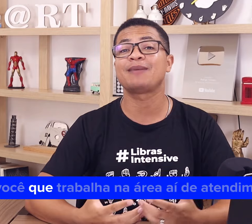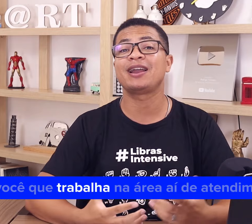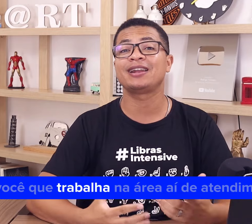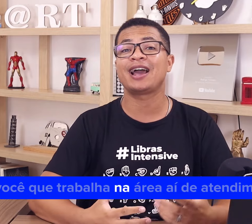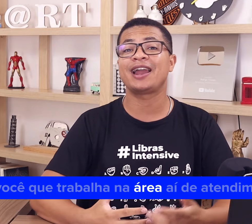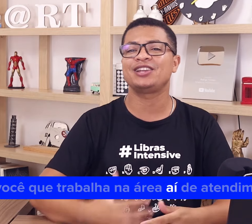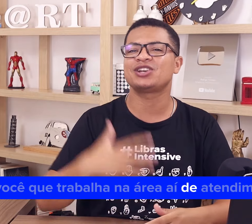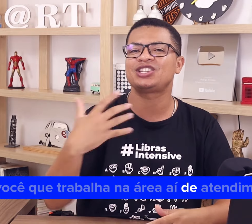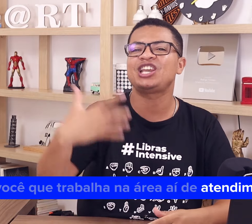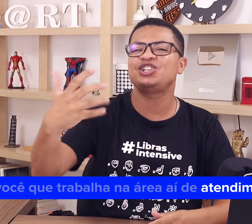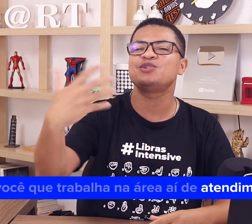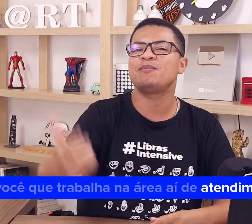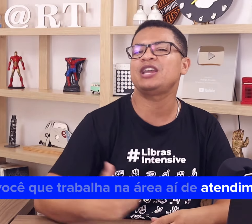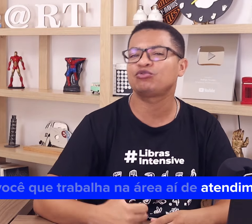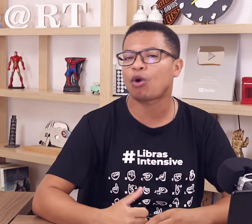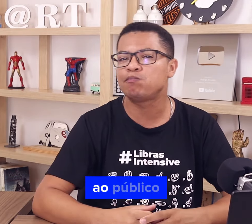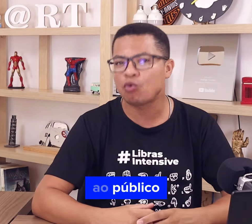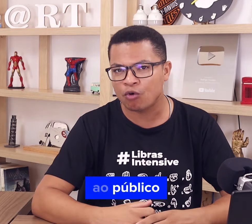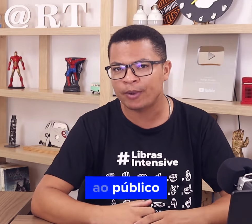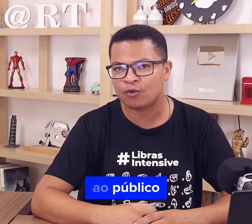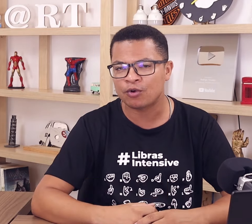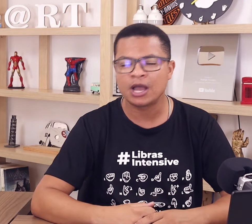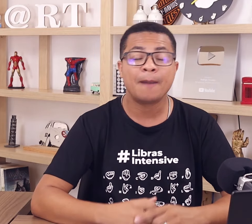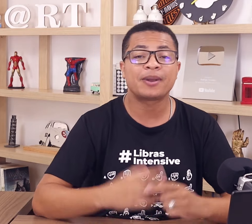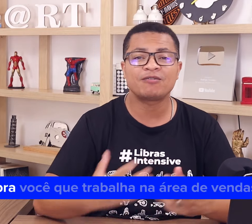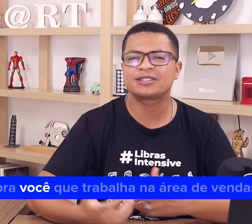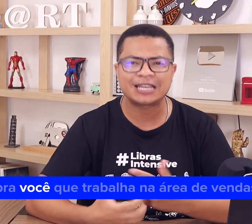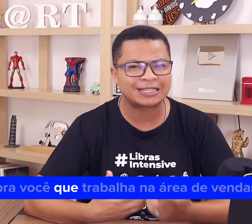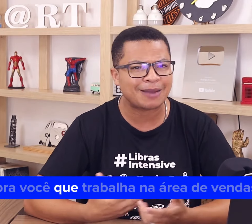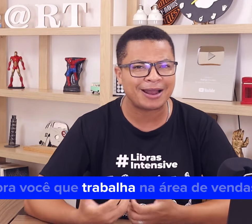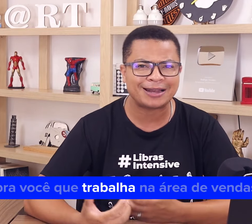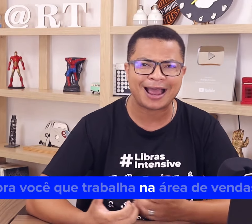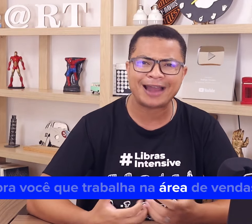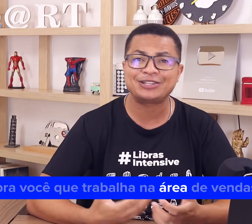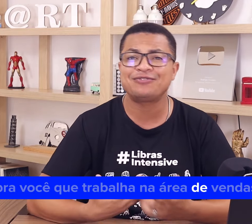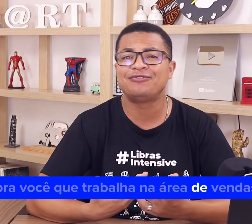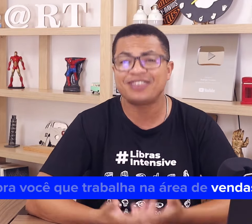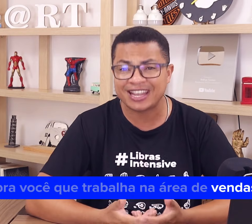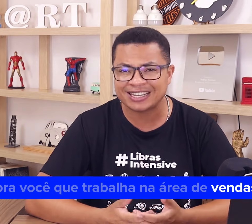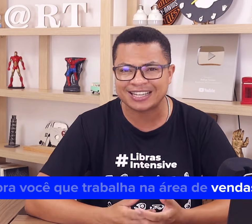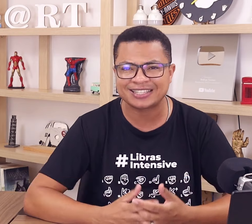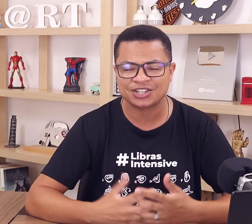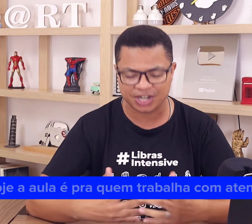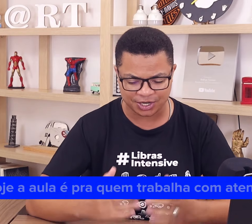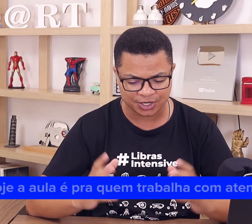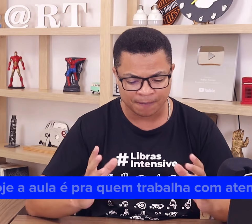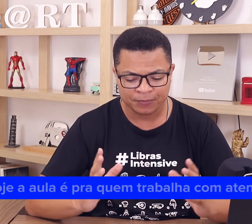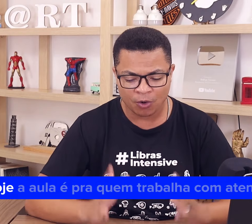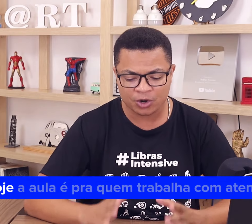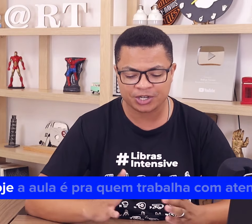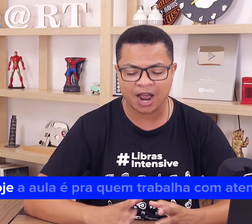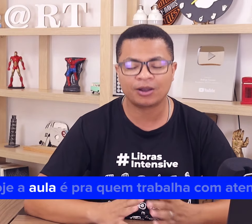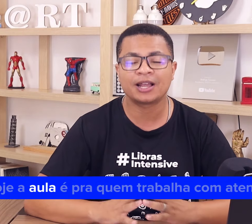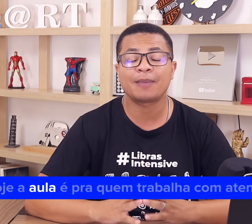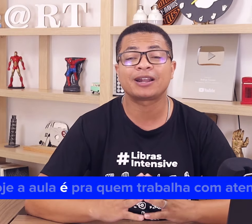trabalha na área de atendimento ao público, pra você que trabalha na área de vendas. Gente, hoje a aula é pra